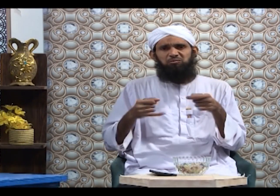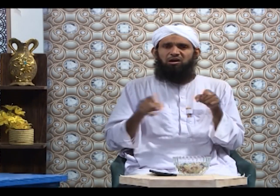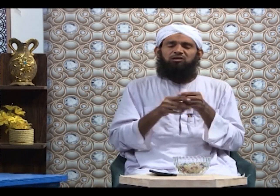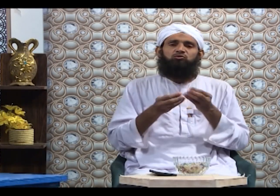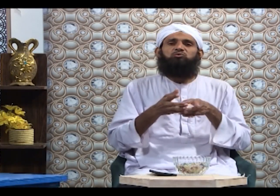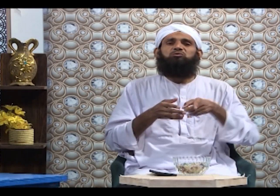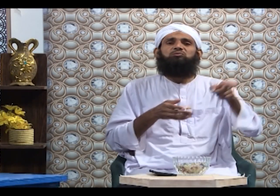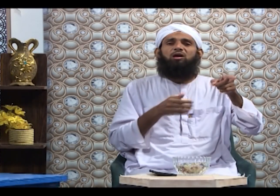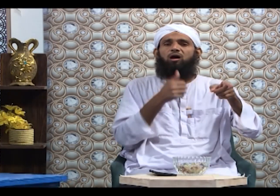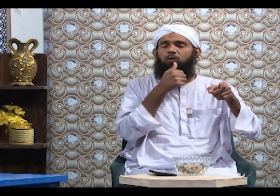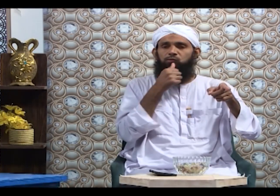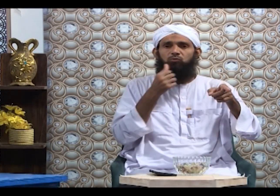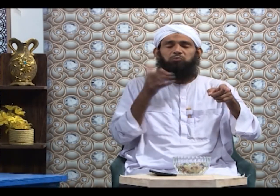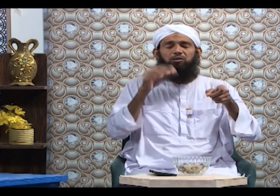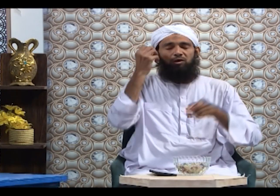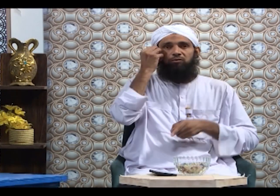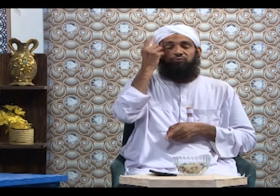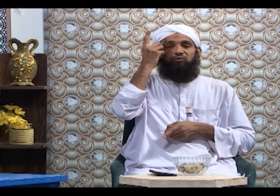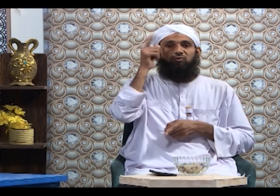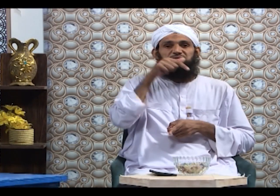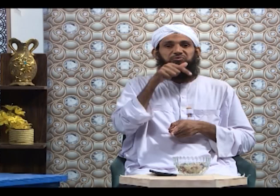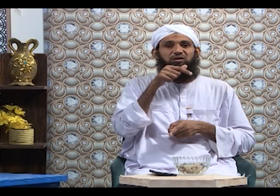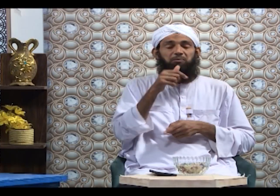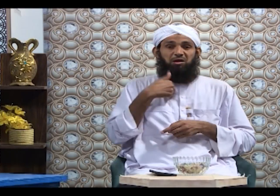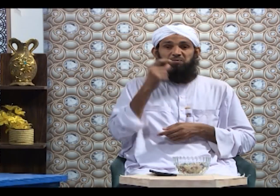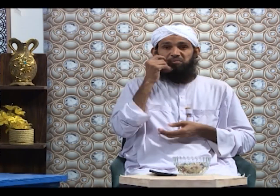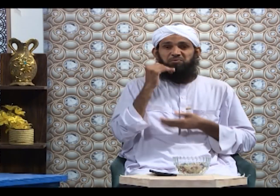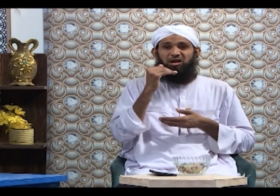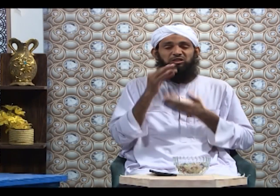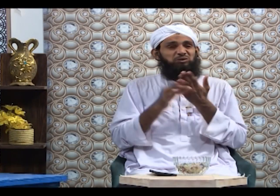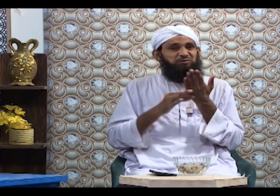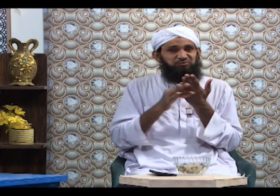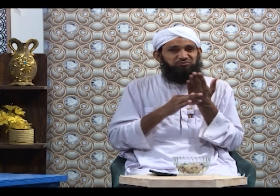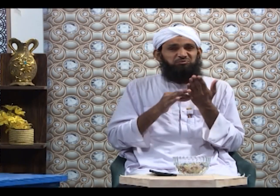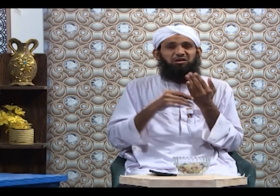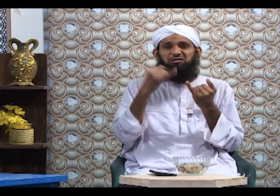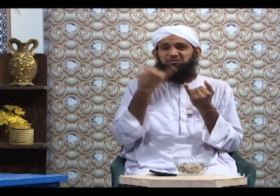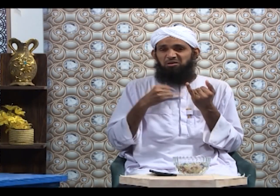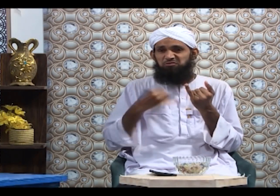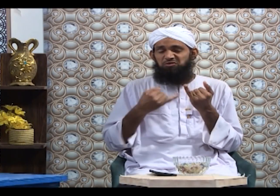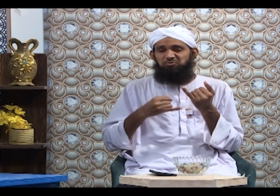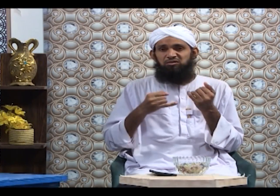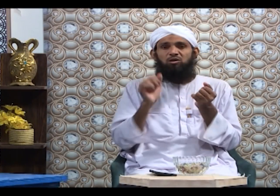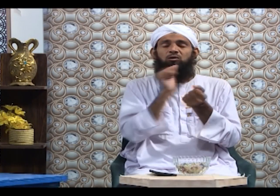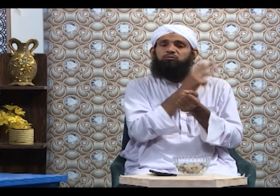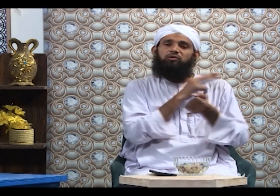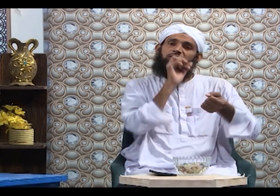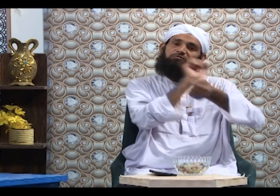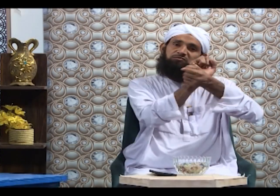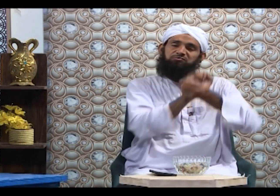کو اس وقت ہوش آتا ہے جب اس کا ہونہار بیٹا منشیات یا فحاشی کے اڈوں سے گرفتار ہو کر جیل کی سلاخوں